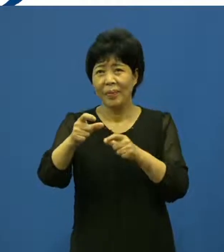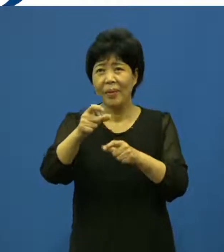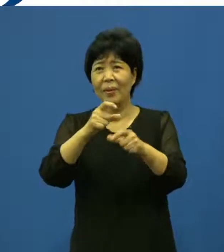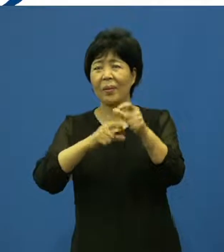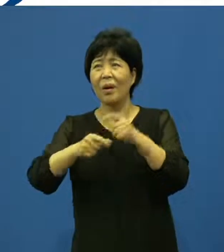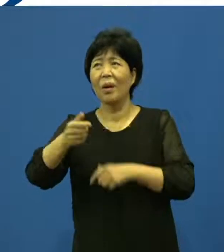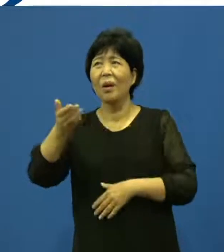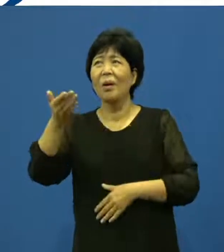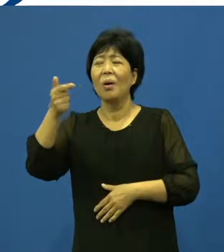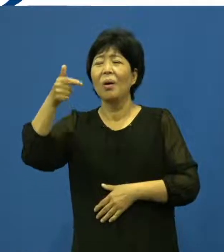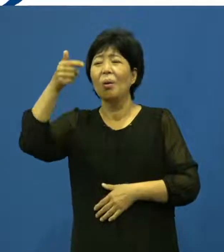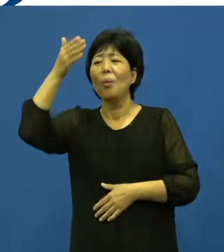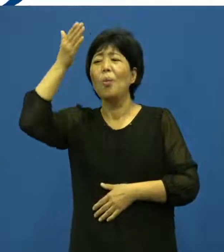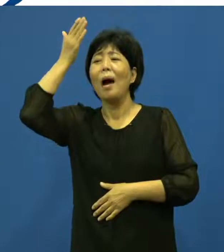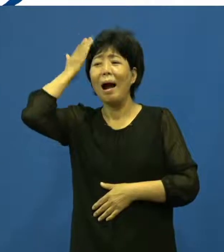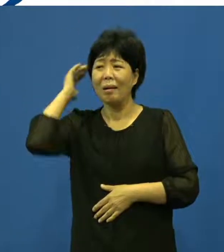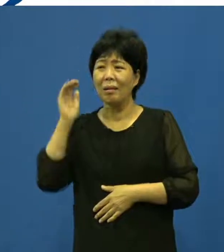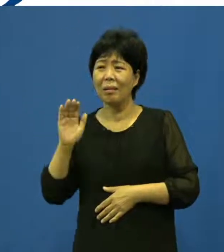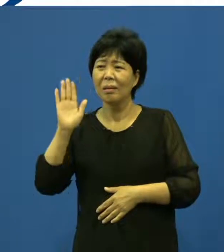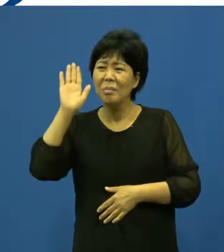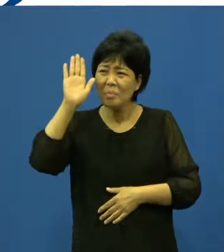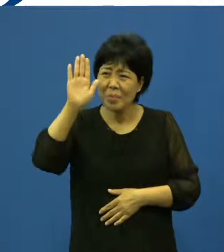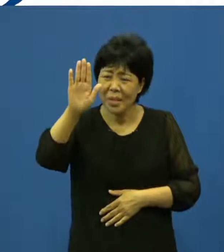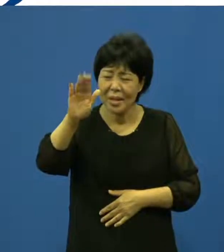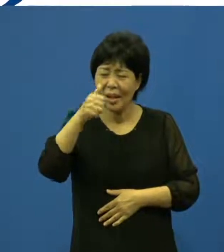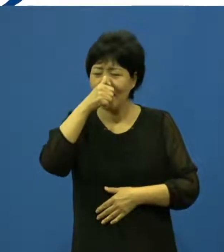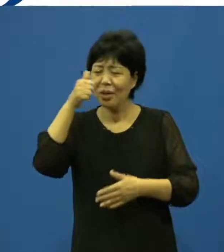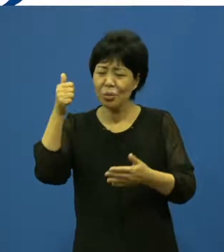현재와 미래 지을 죄까지 용서하신 분이세요.